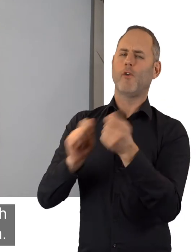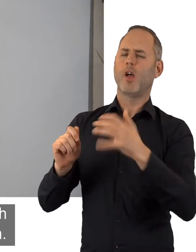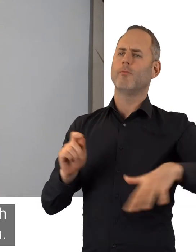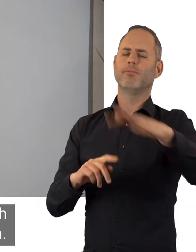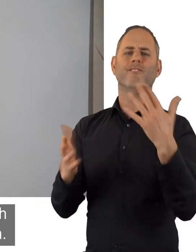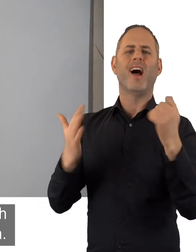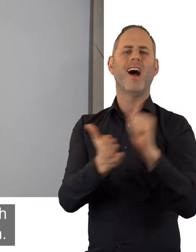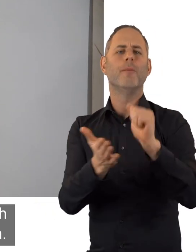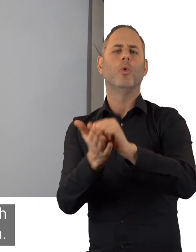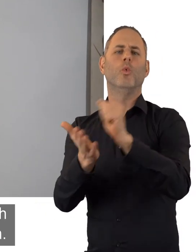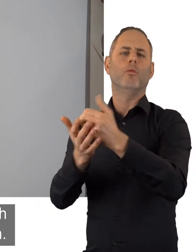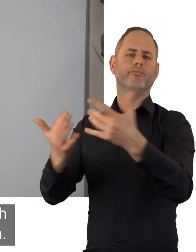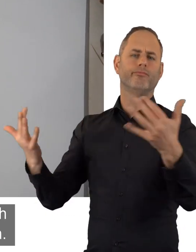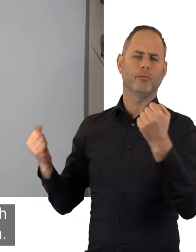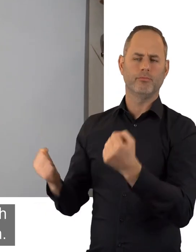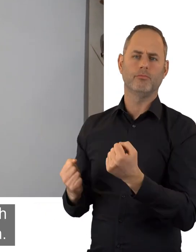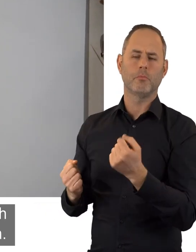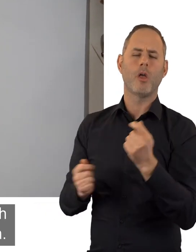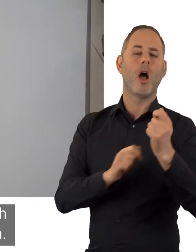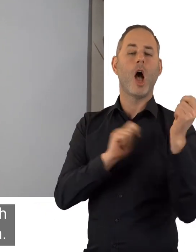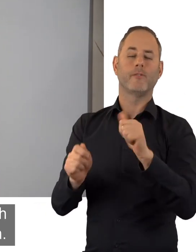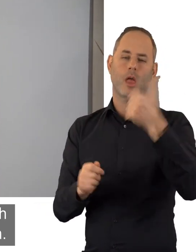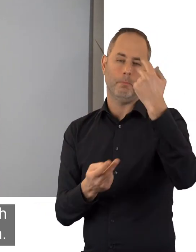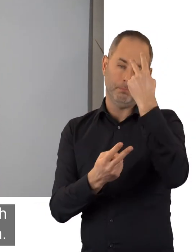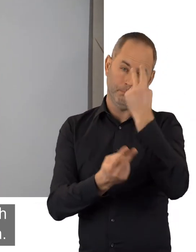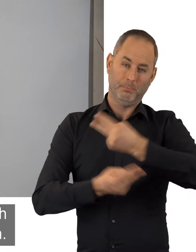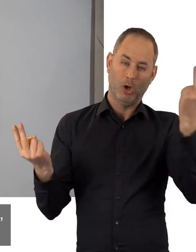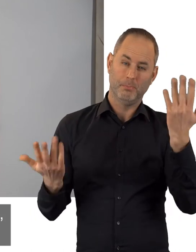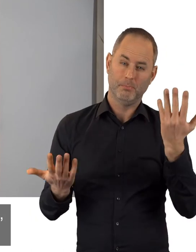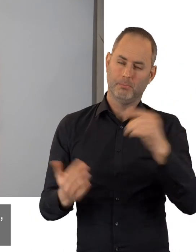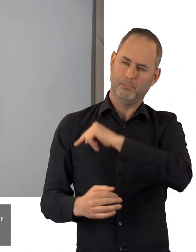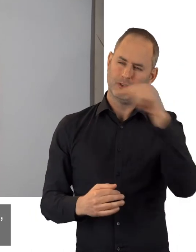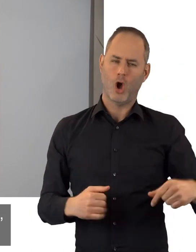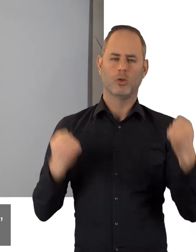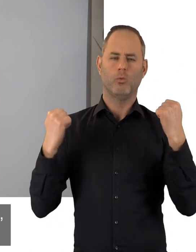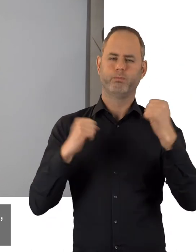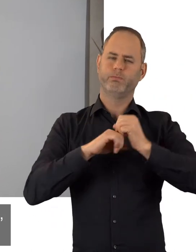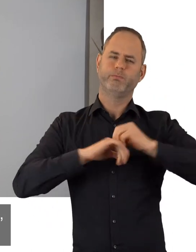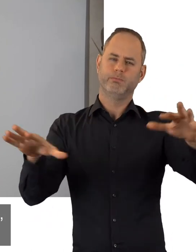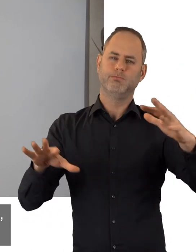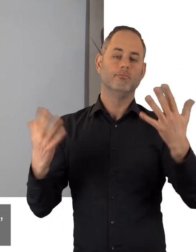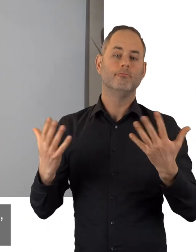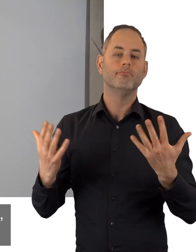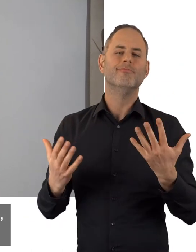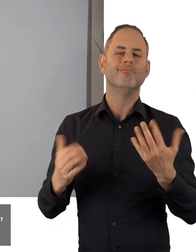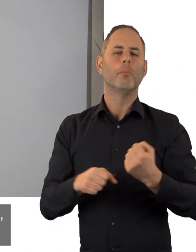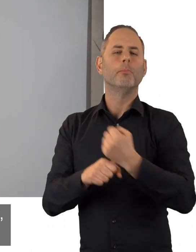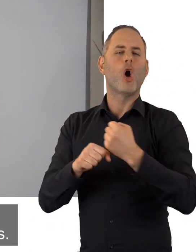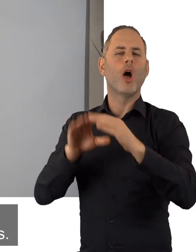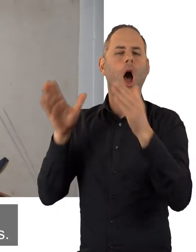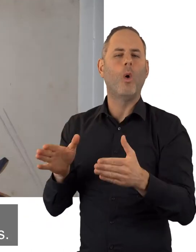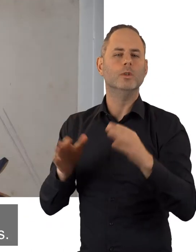werbegrafisch viele Aufträge bekommen. Der berühmteste Auftrag, der bis heute nachhält,